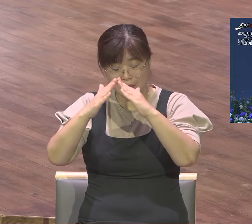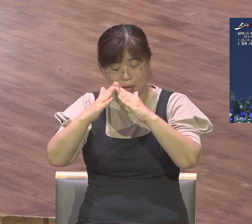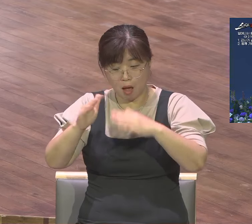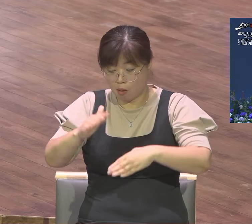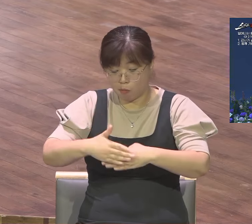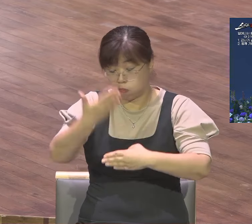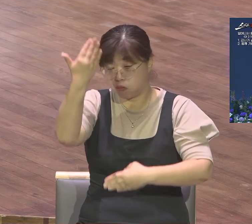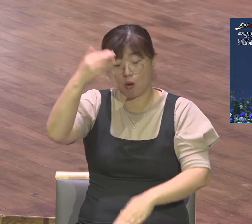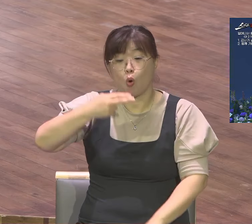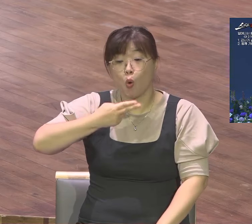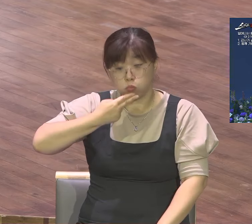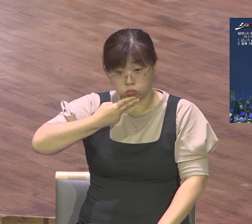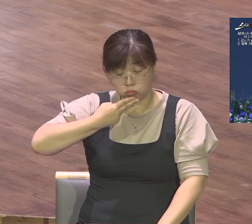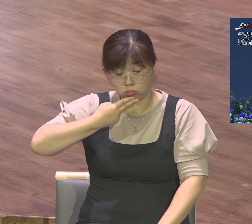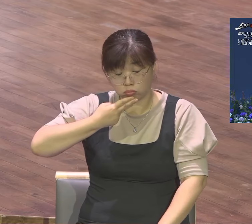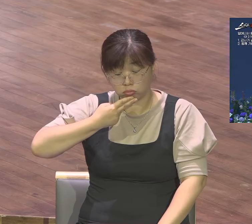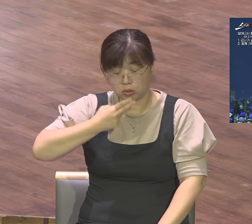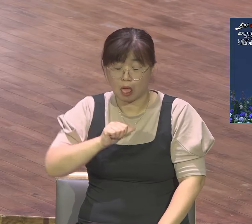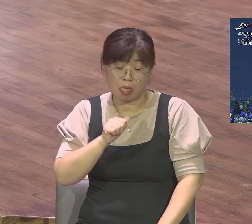아름답다는 거예요.